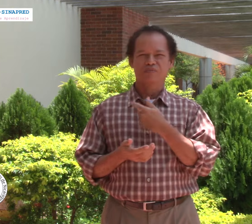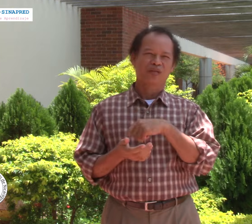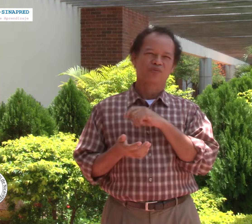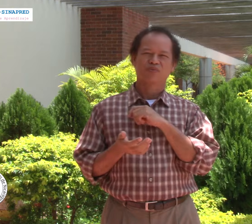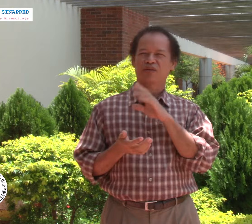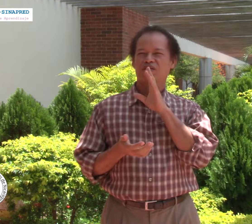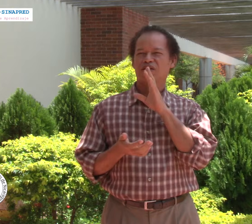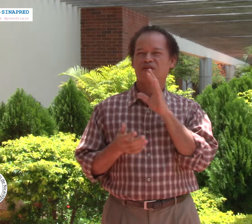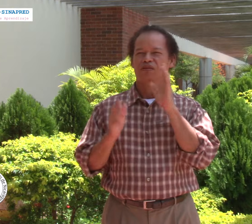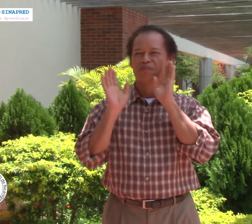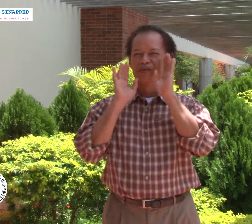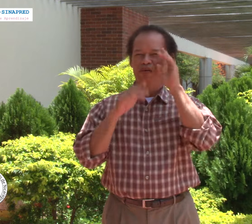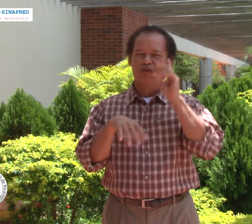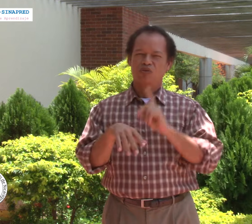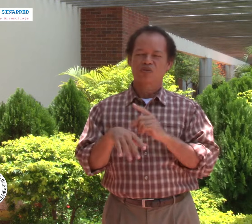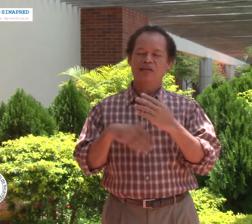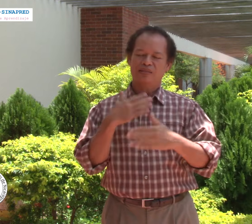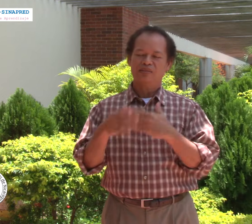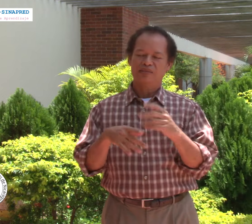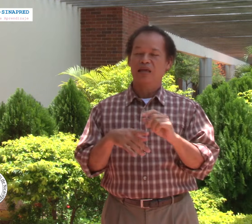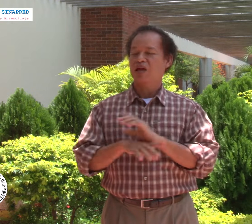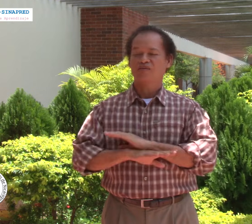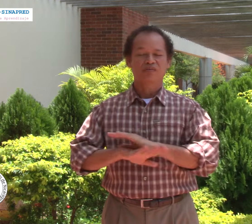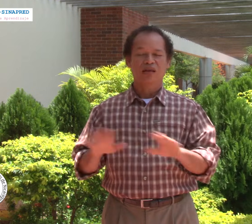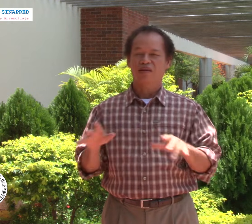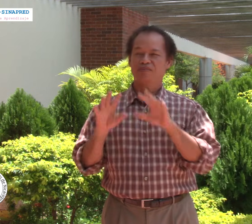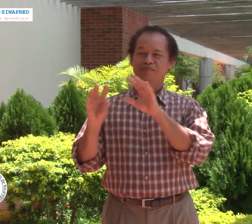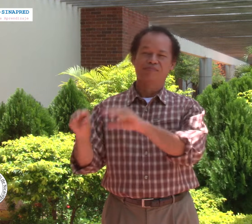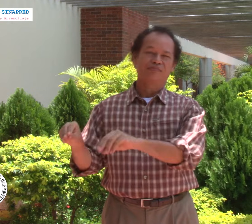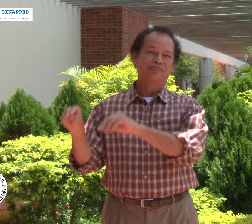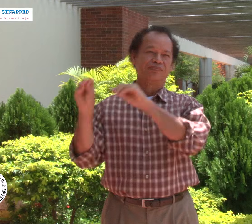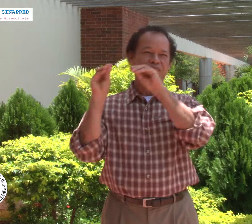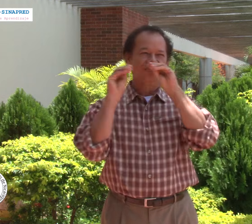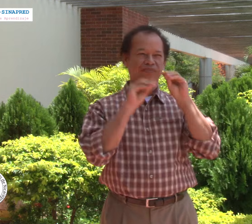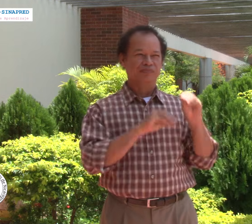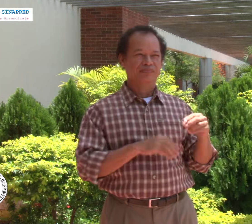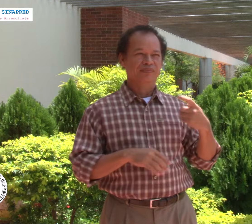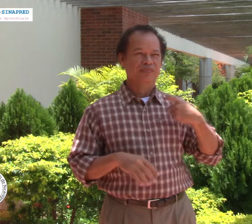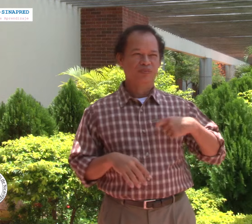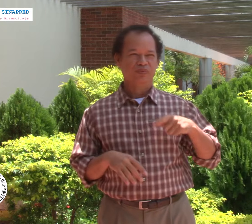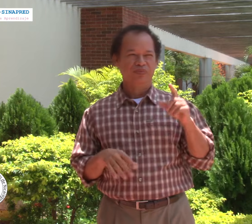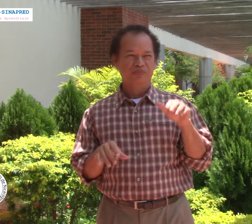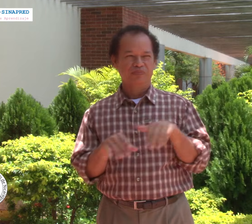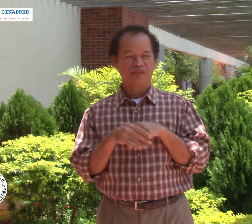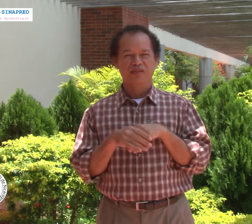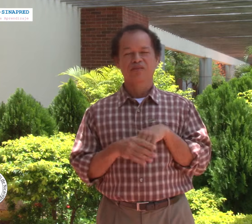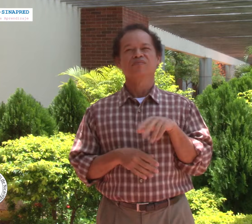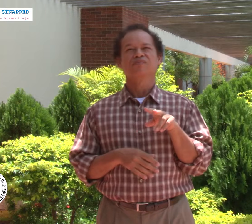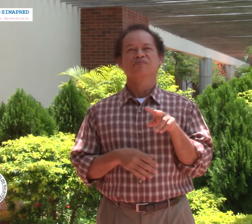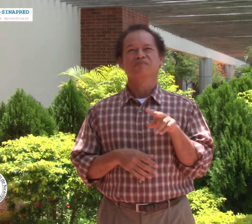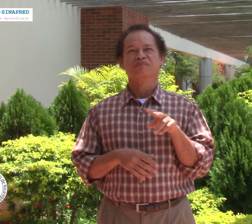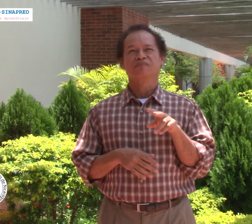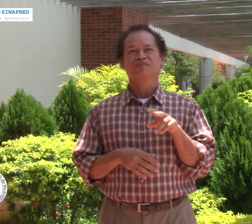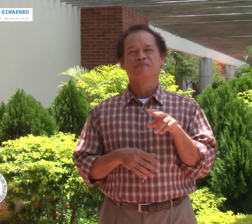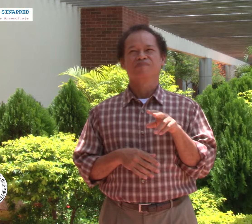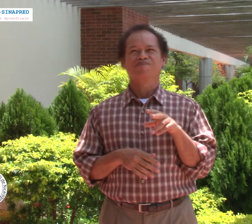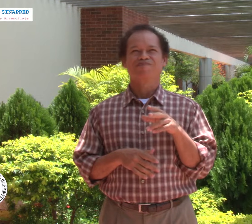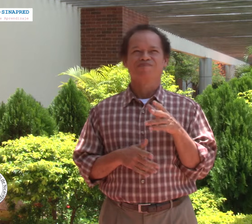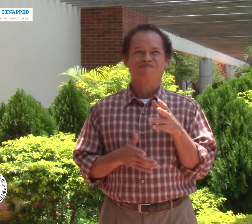apoyo de doctores, pues también me enseñaron a mí lo que era ese tipo de trabajo. Hasta que llegamos a la escuela Melania Morales